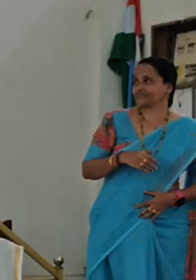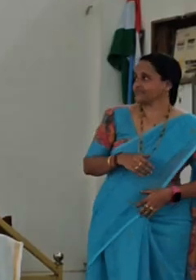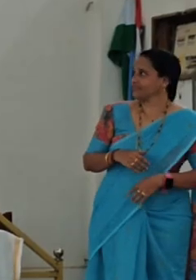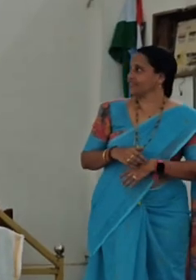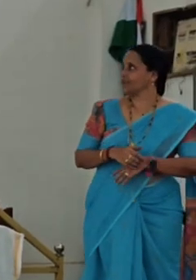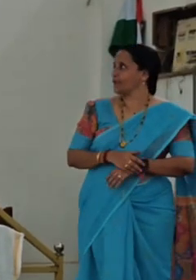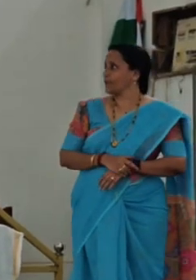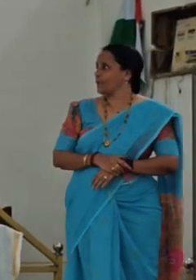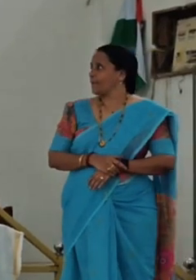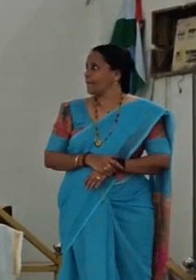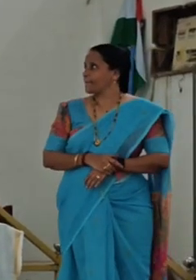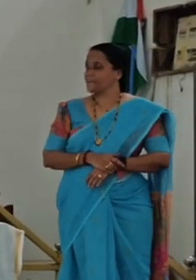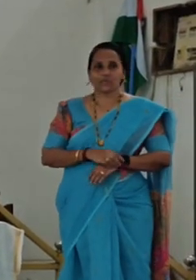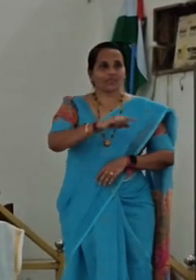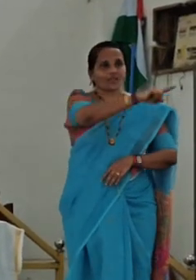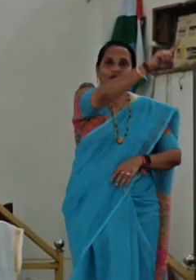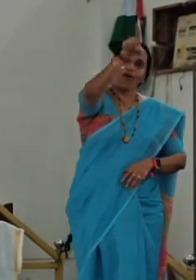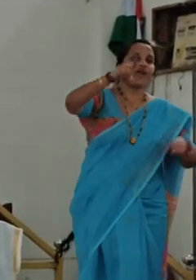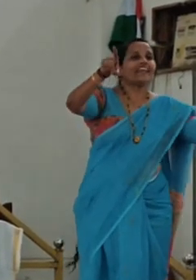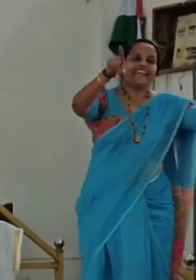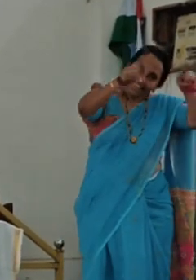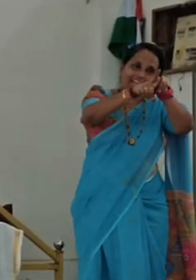సందర్భంగా అందరూ